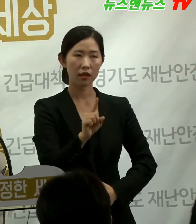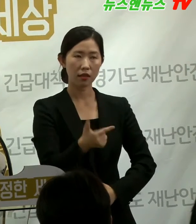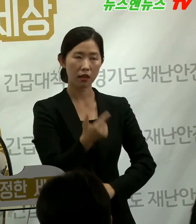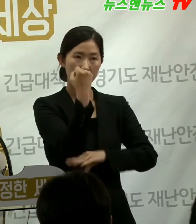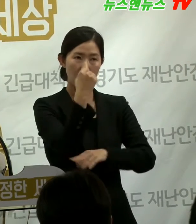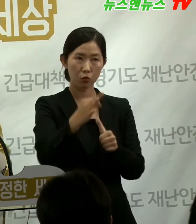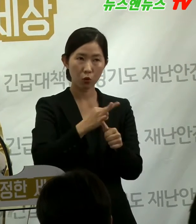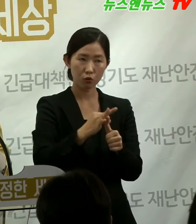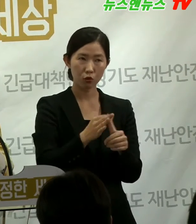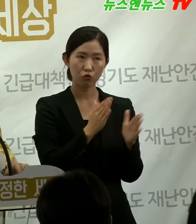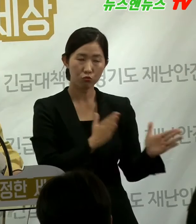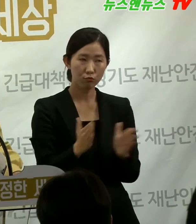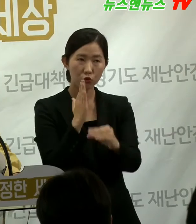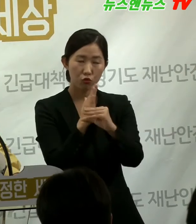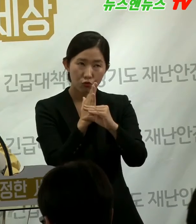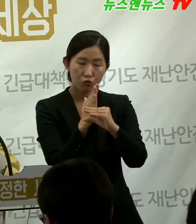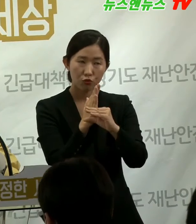좀.